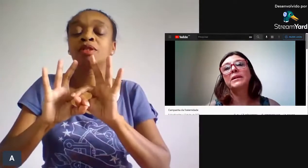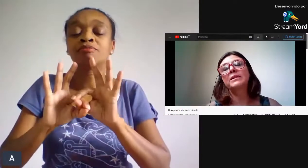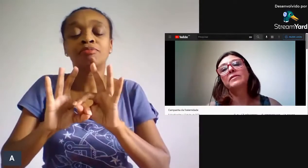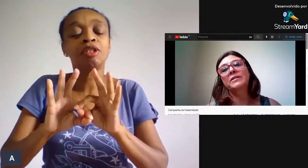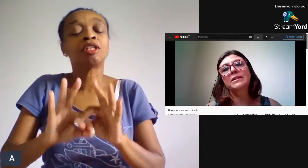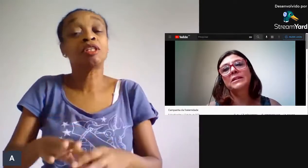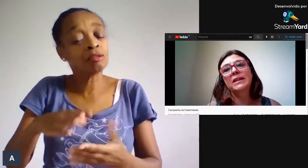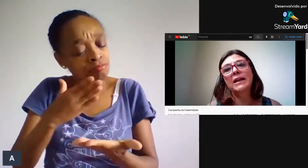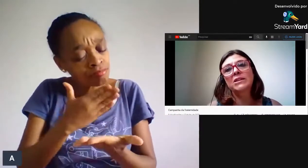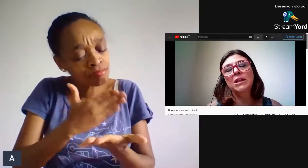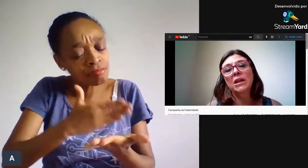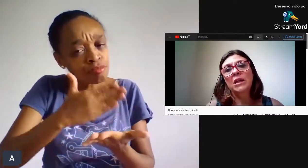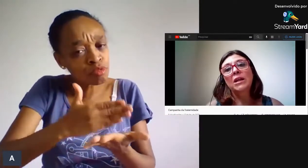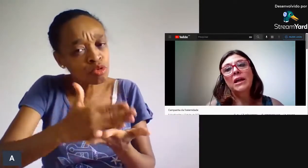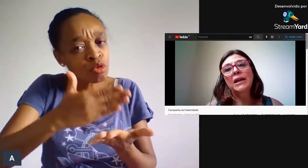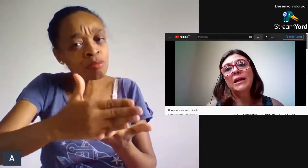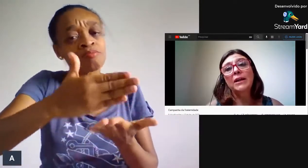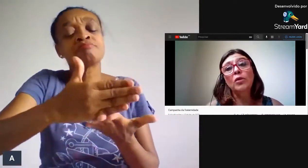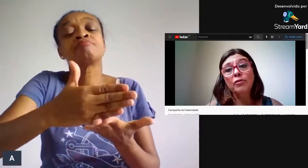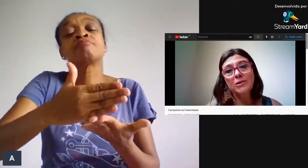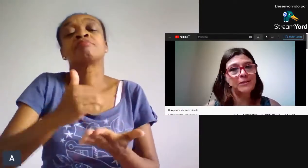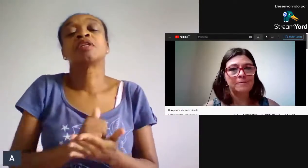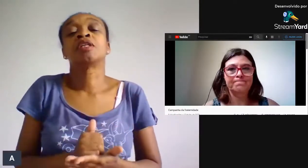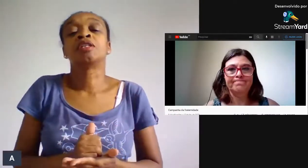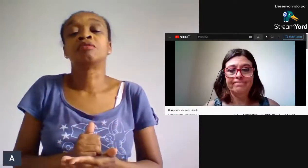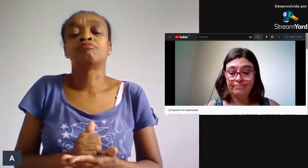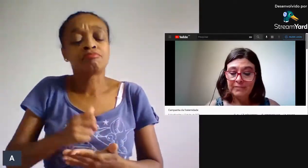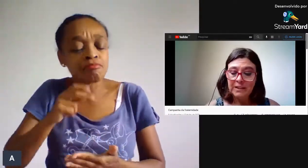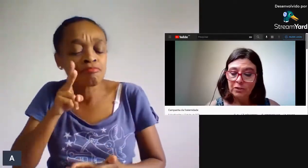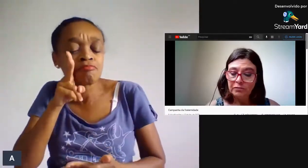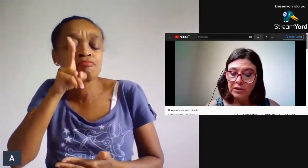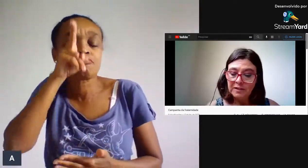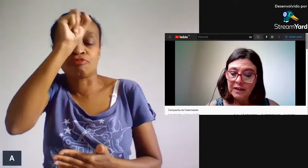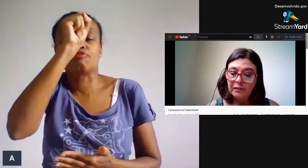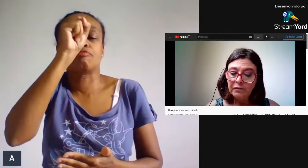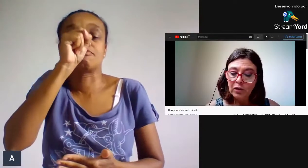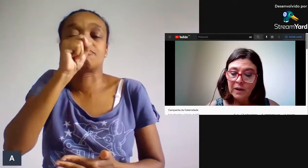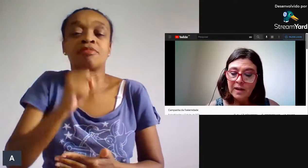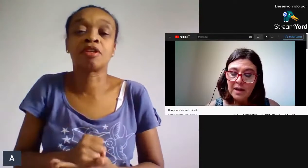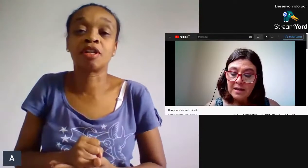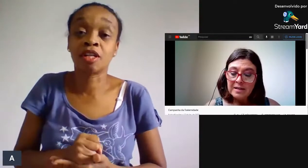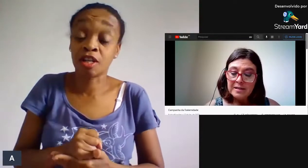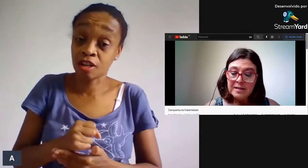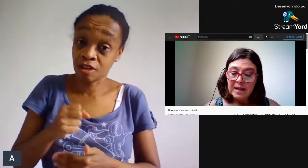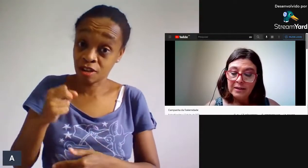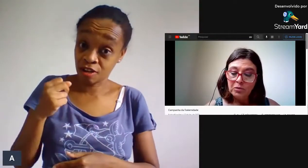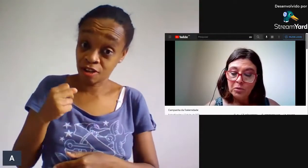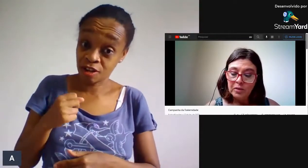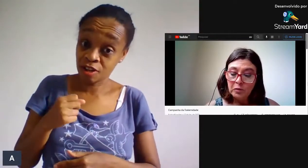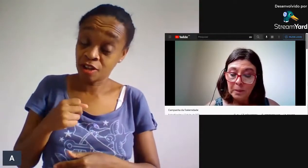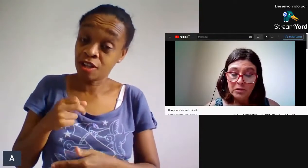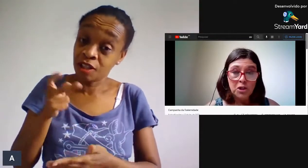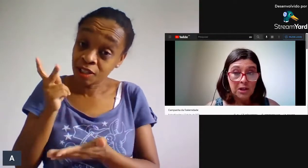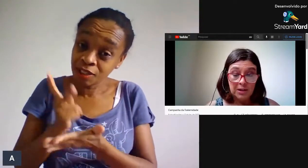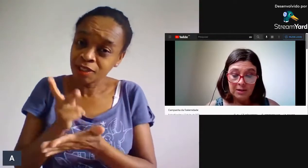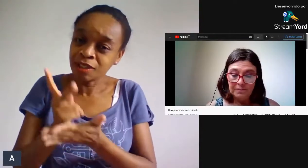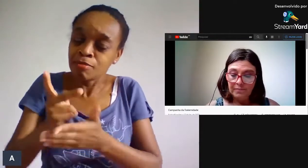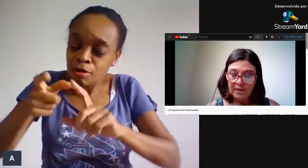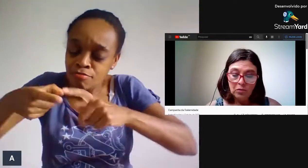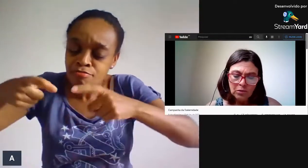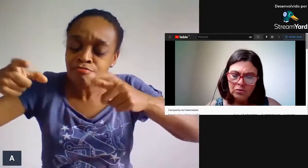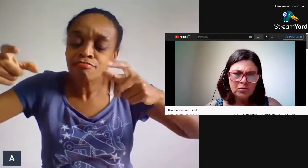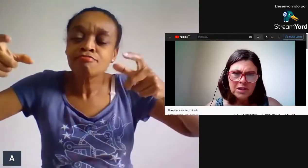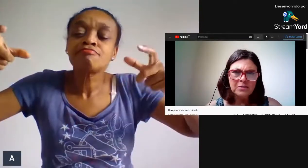a campanha da fraternidade ganhou força e foi sendo